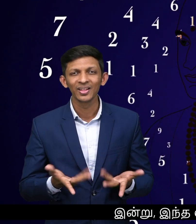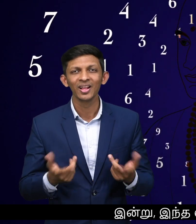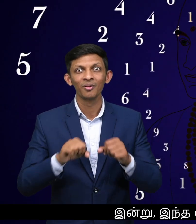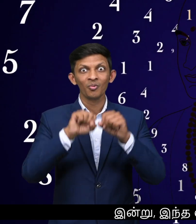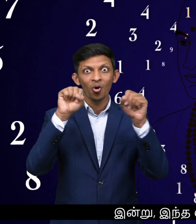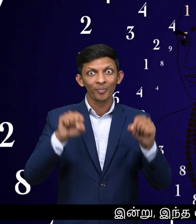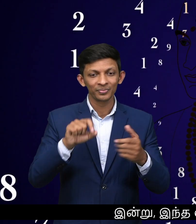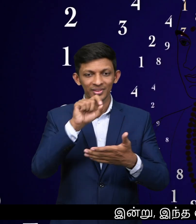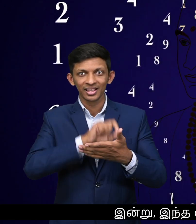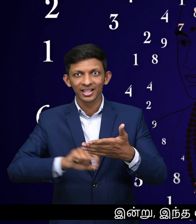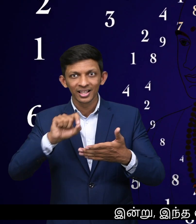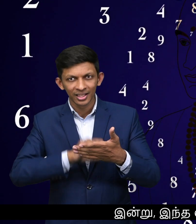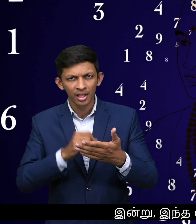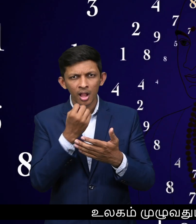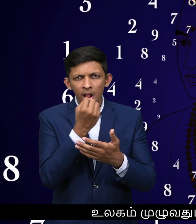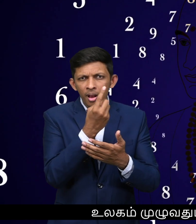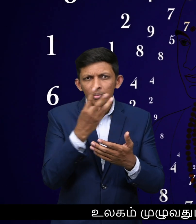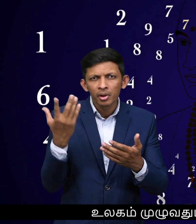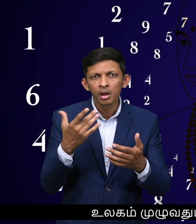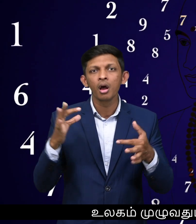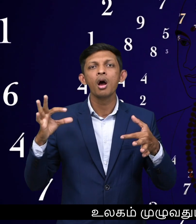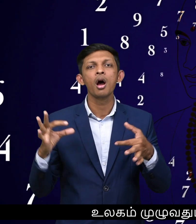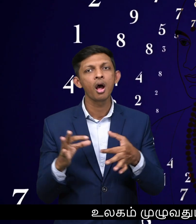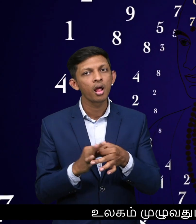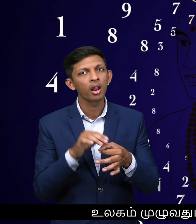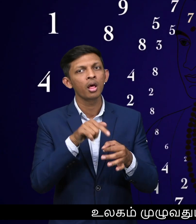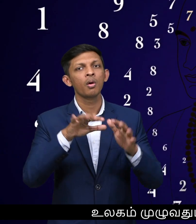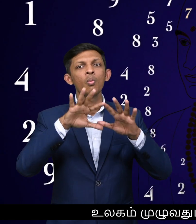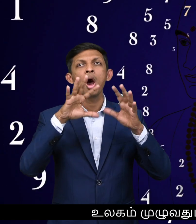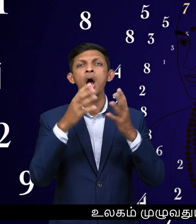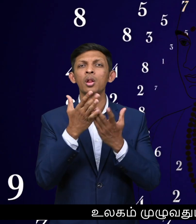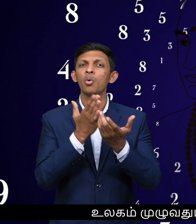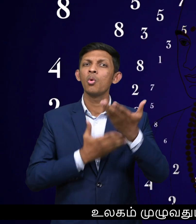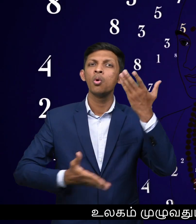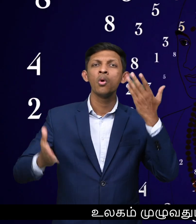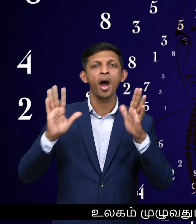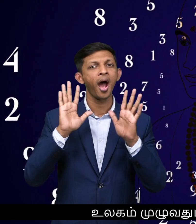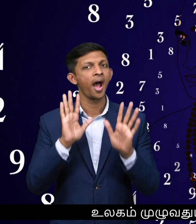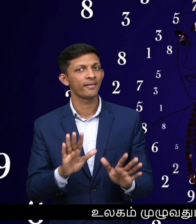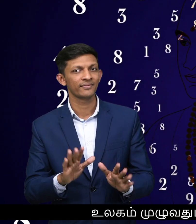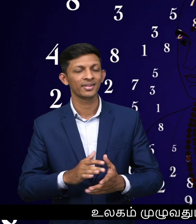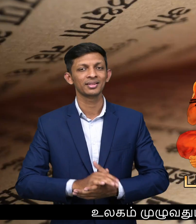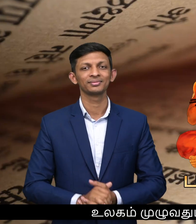இன்று இந்த எண்களை எழுதும் முறை உலகம் முழுவதும் ஏற்றுக்கொள்ளப்படுகிறது.